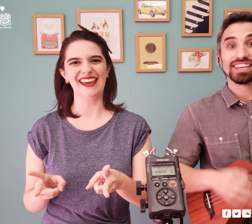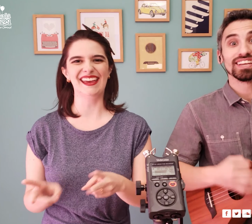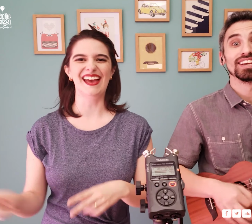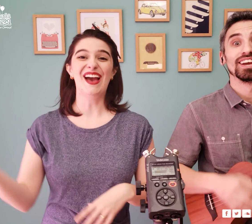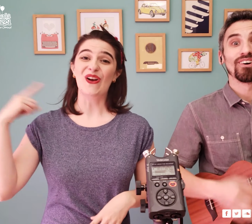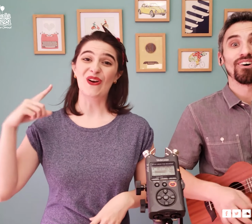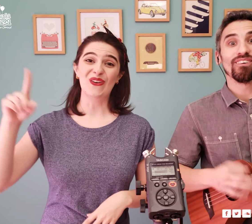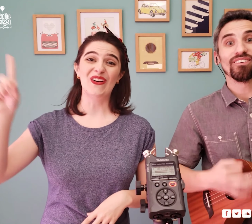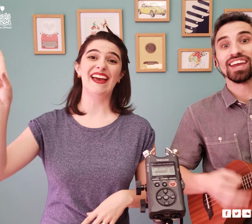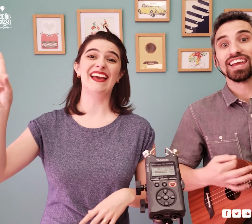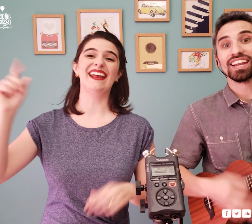Sempre.